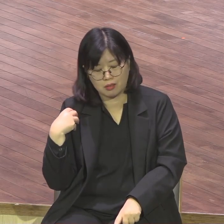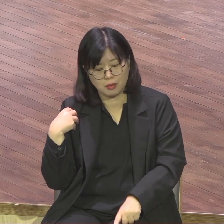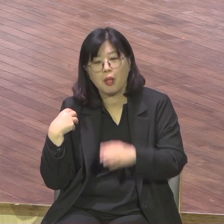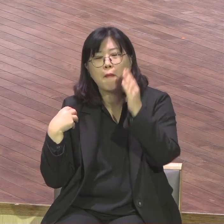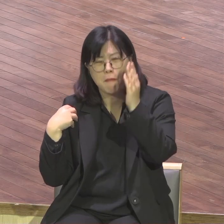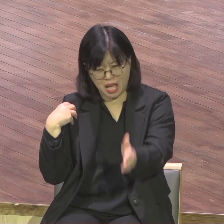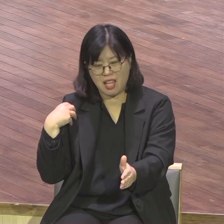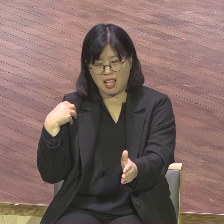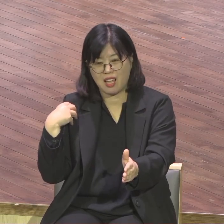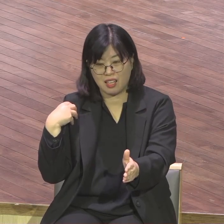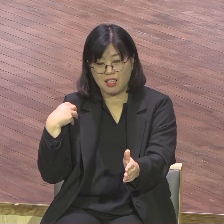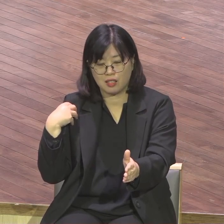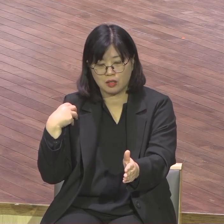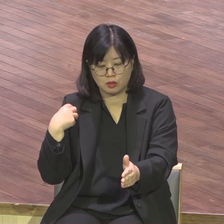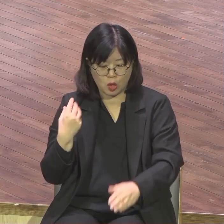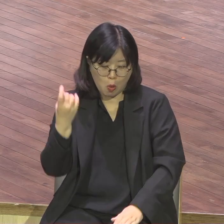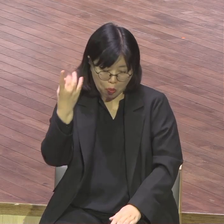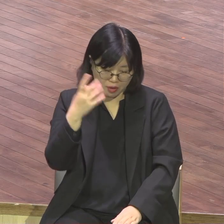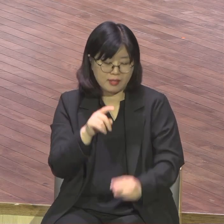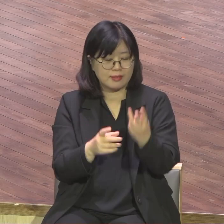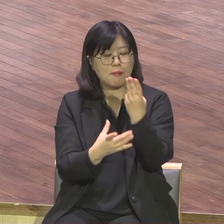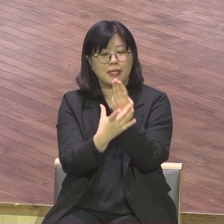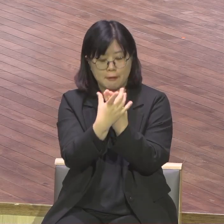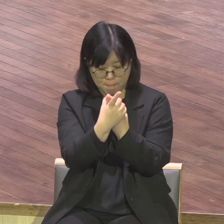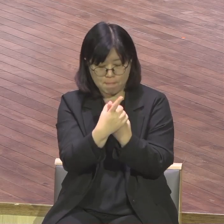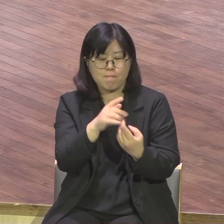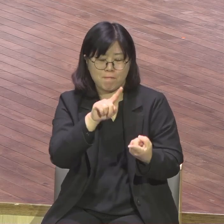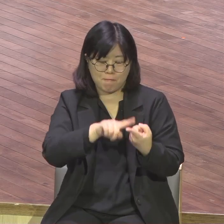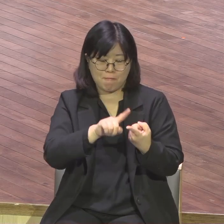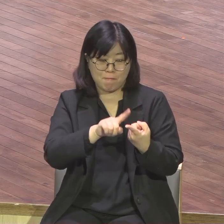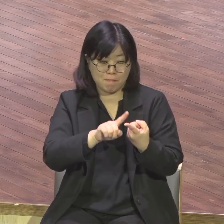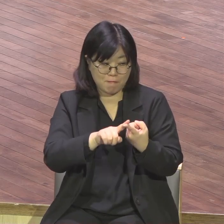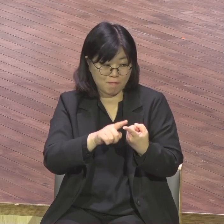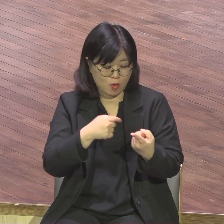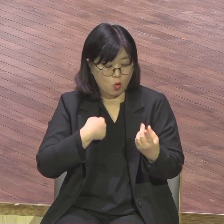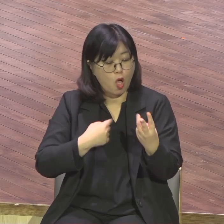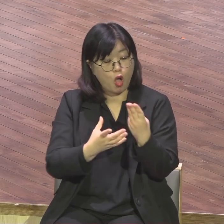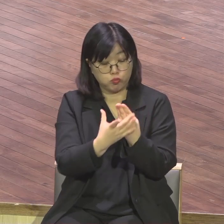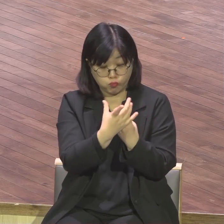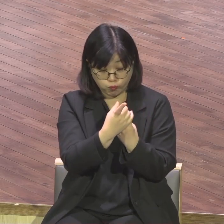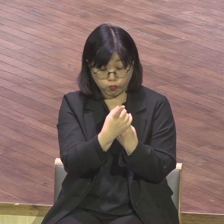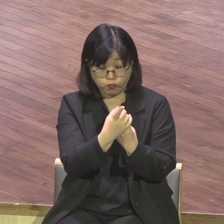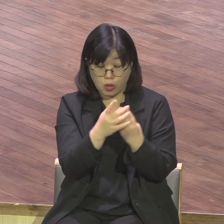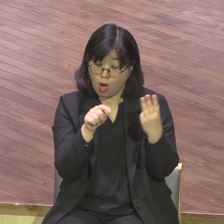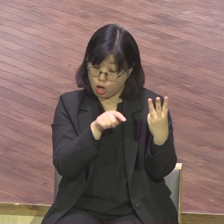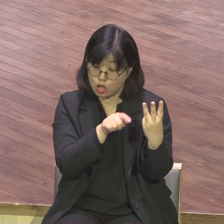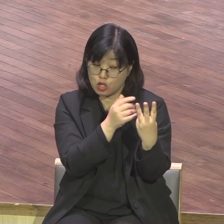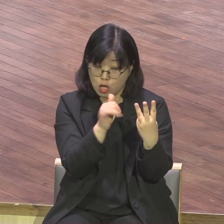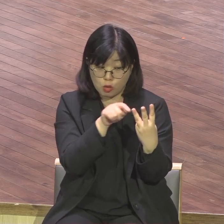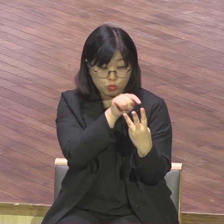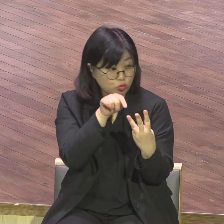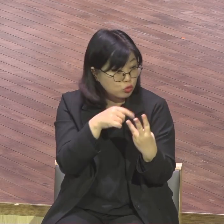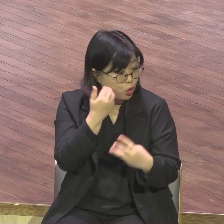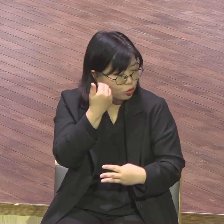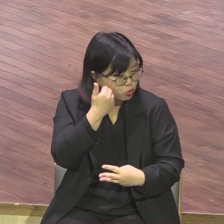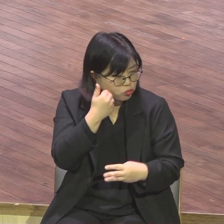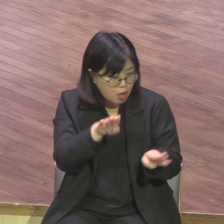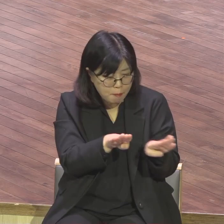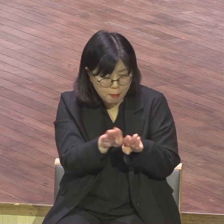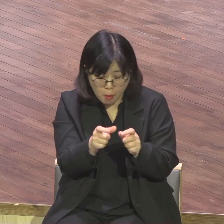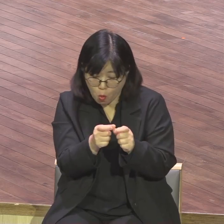기존에 있는 3.1조를 통해서 이 새가족이나 장결자가 교회에 정착할 수 있도록 그렇게 한